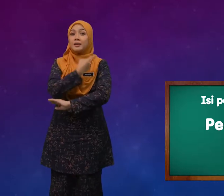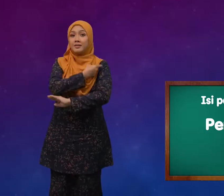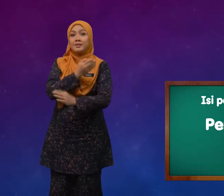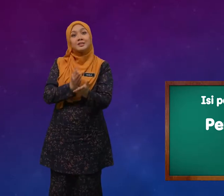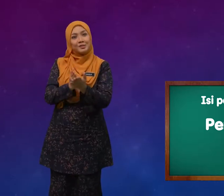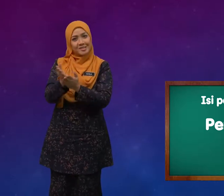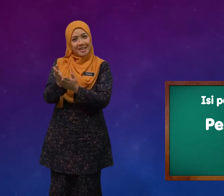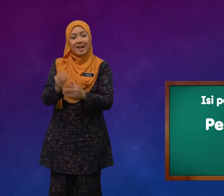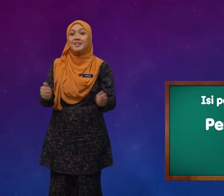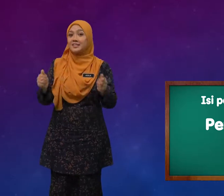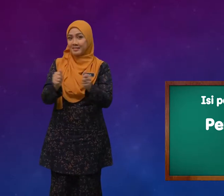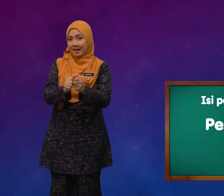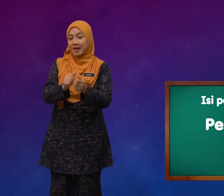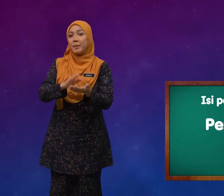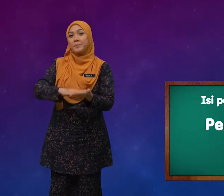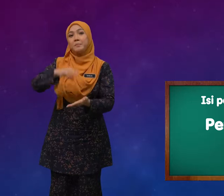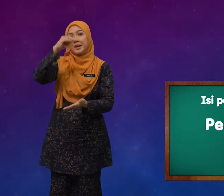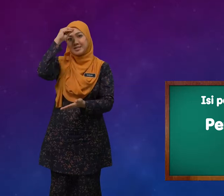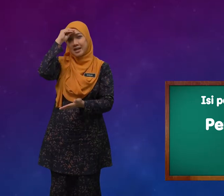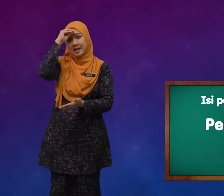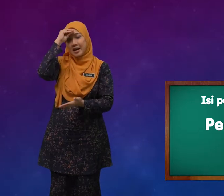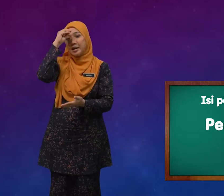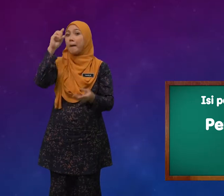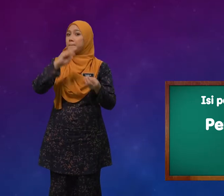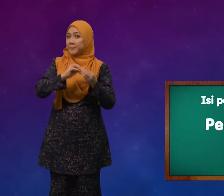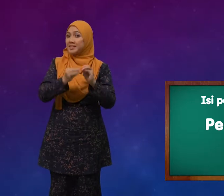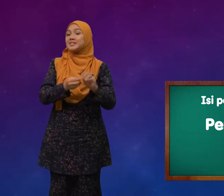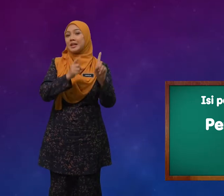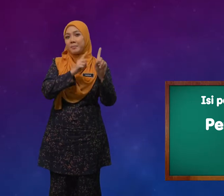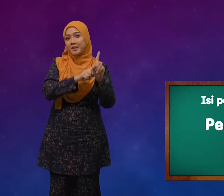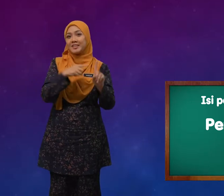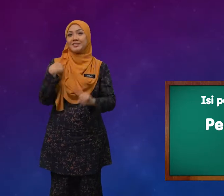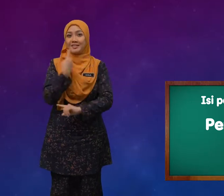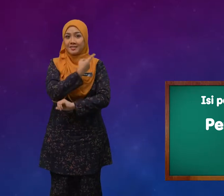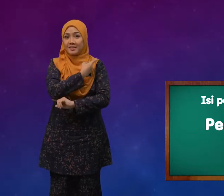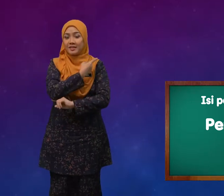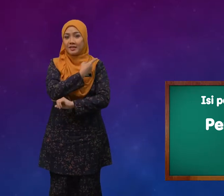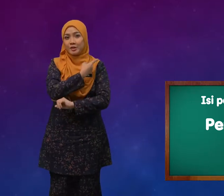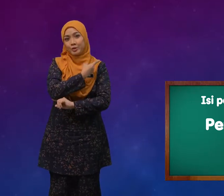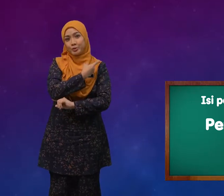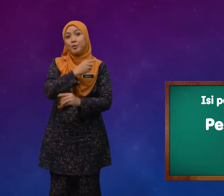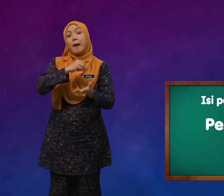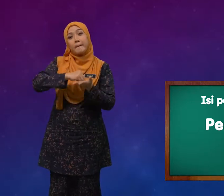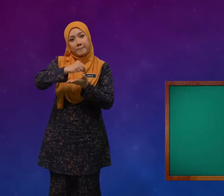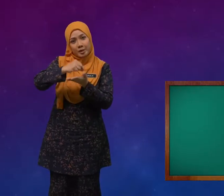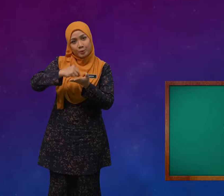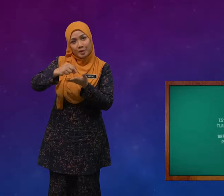Kita teruskan dengan pembelajaran pertama kita, iaitu